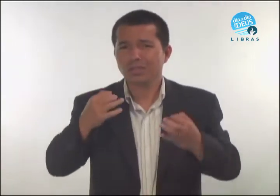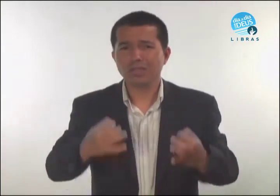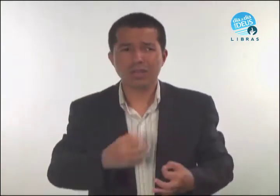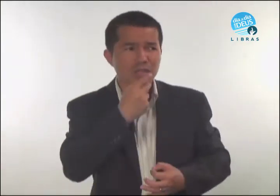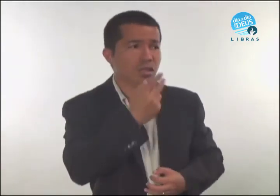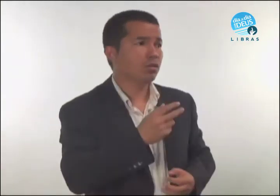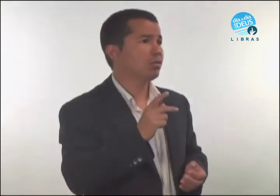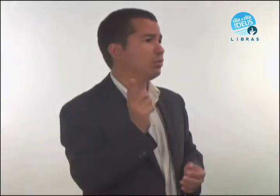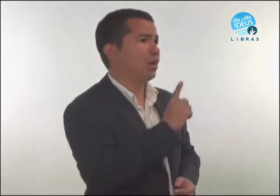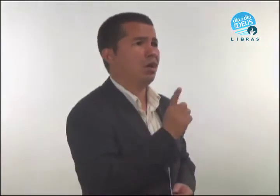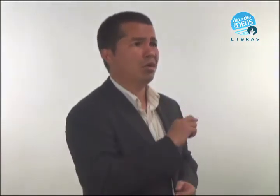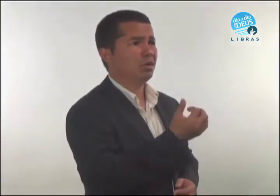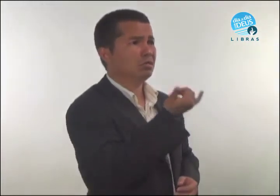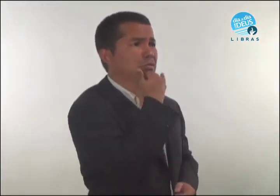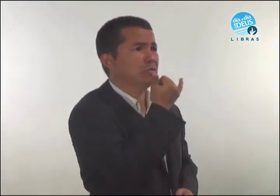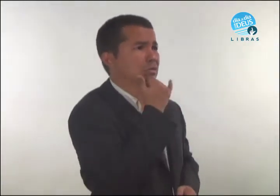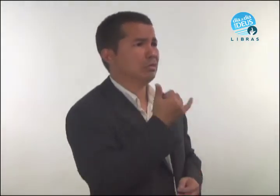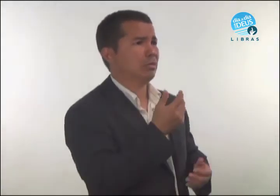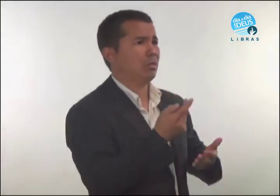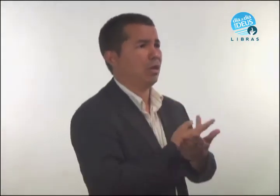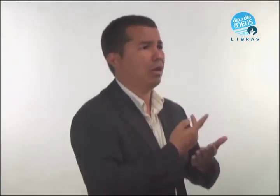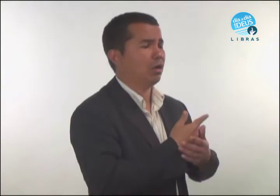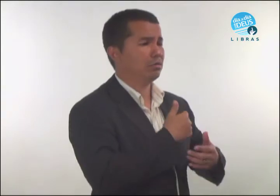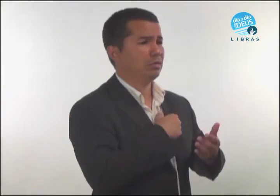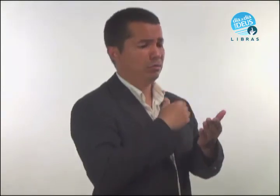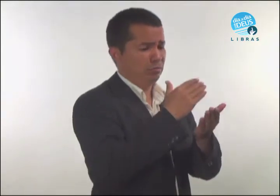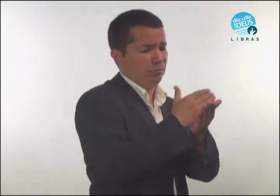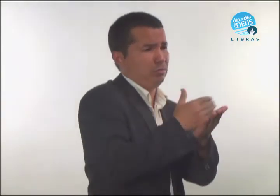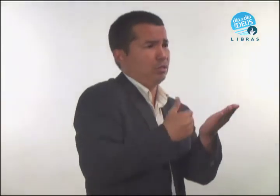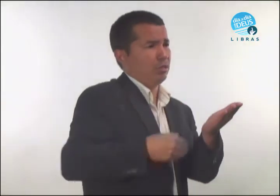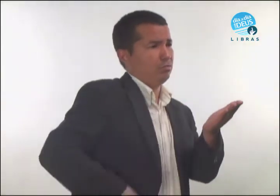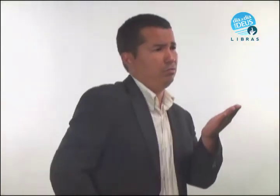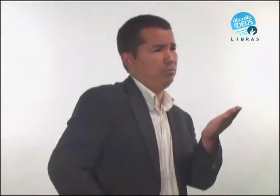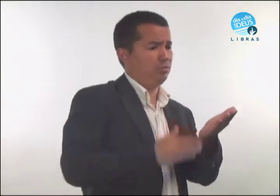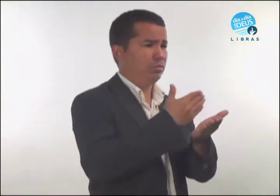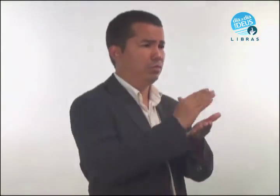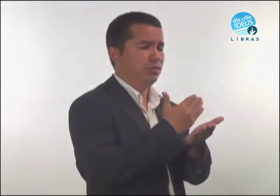séria. Mas às vezes nós somos que nem Ananias. Está tudo bem.